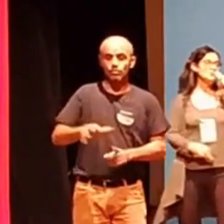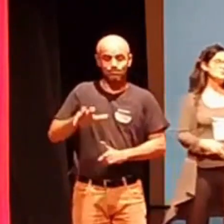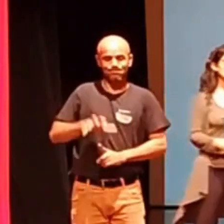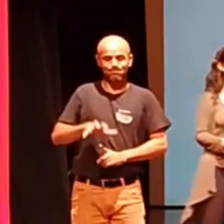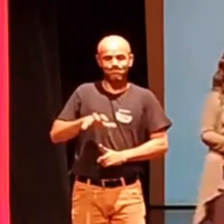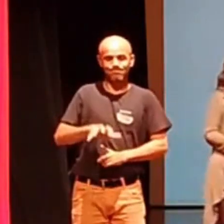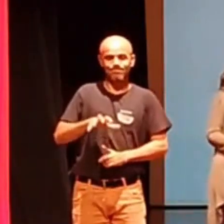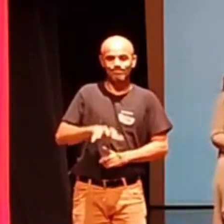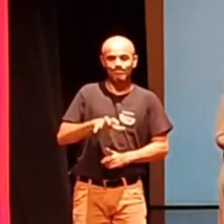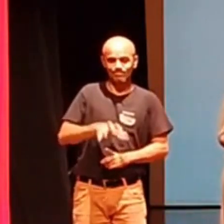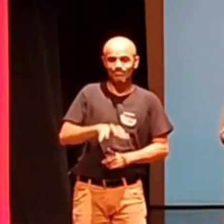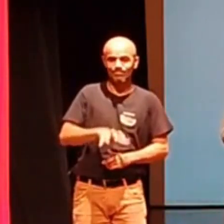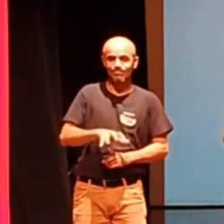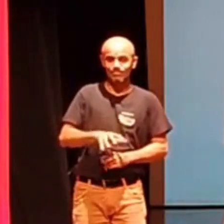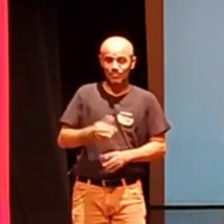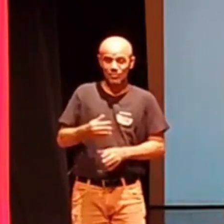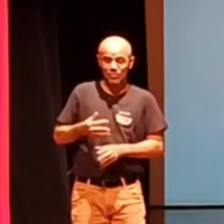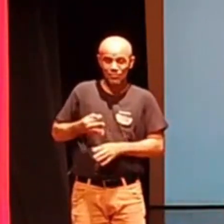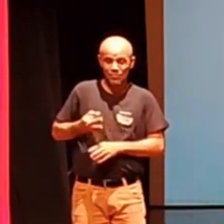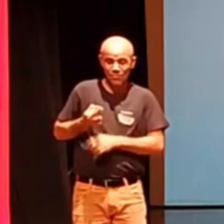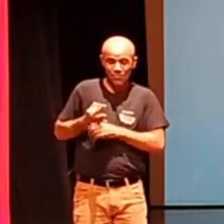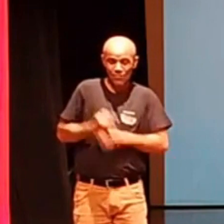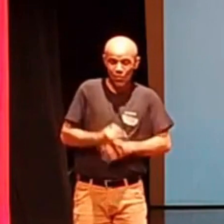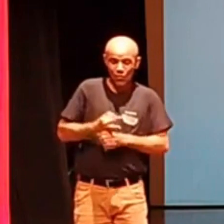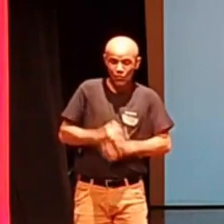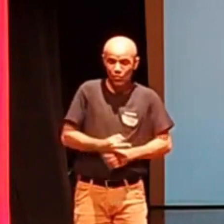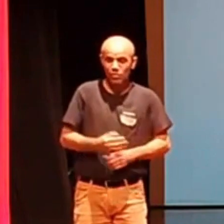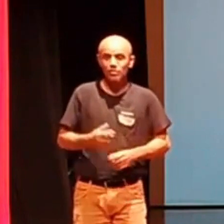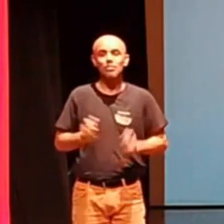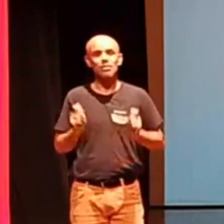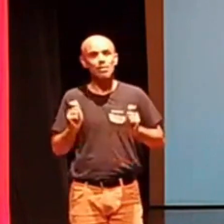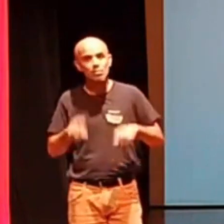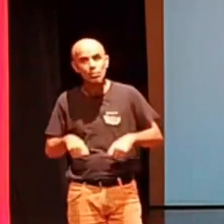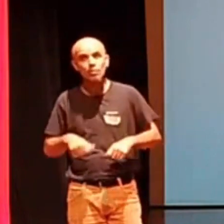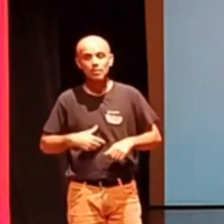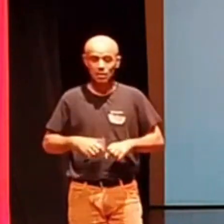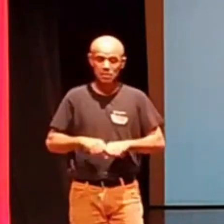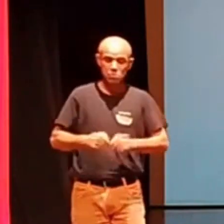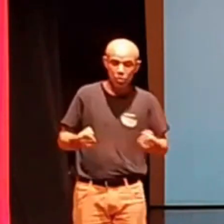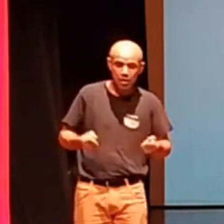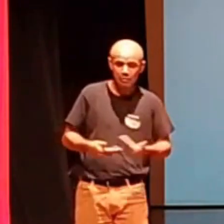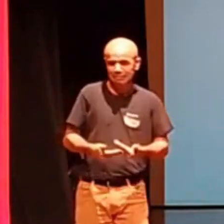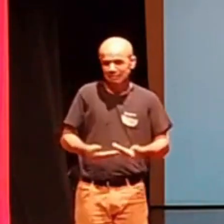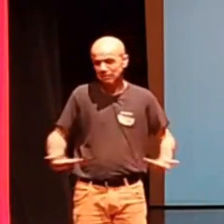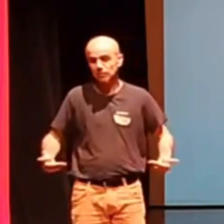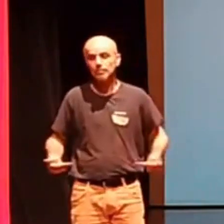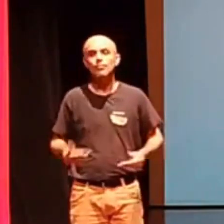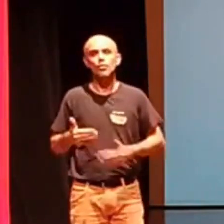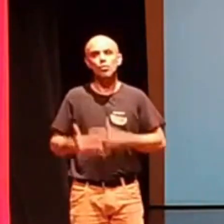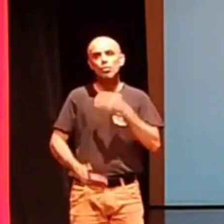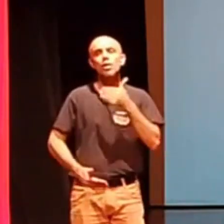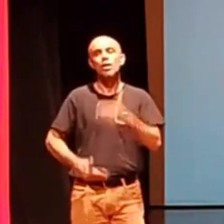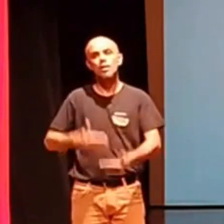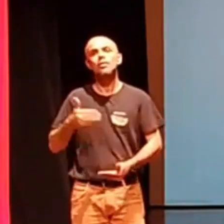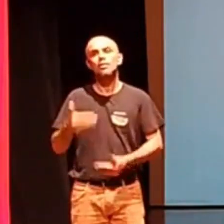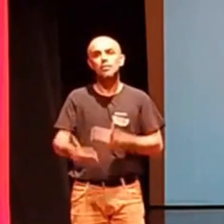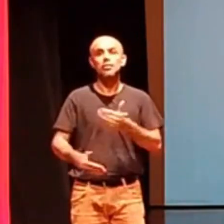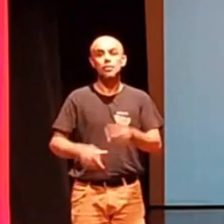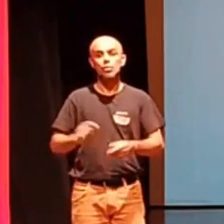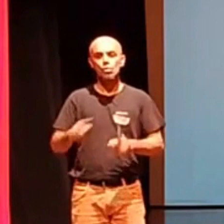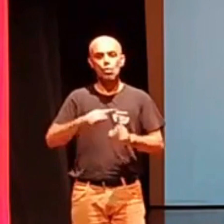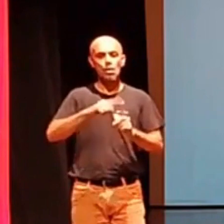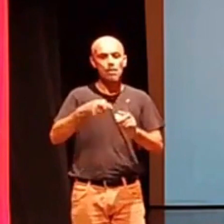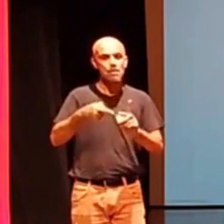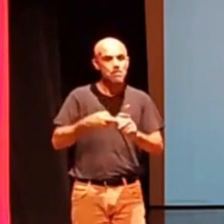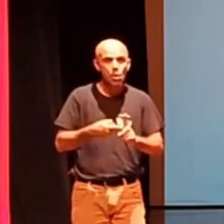um local diferente. E a gente pode ter prolapsos, né, durante a gestação, no